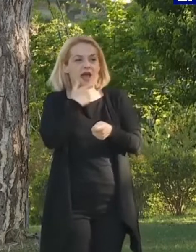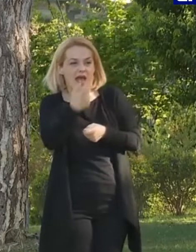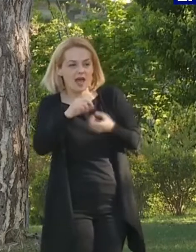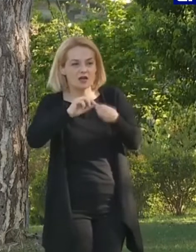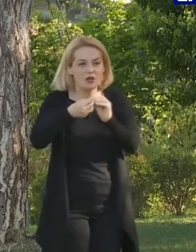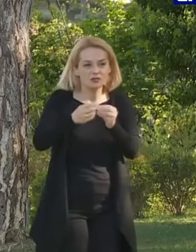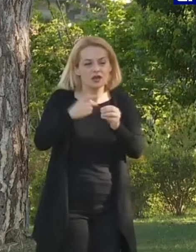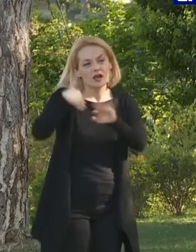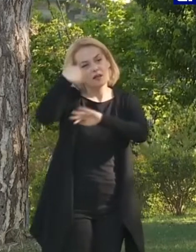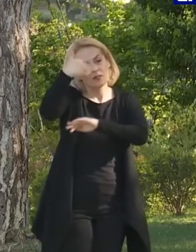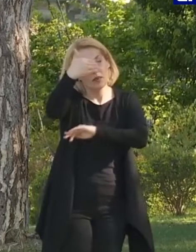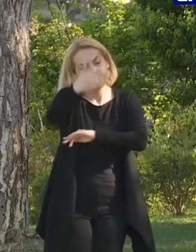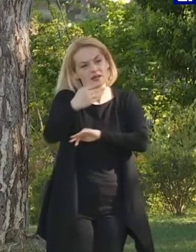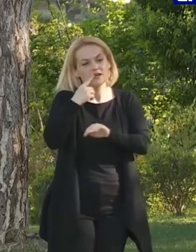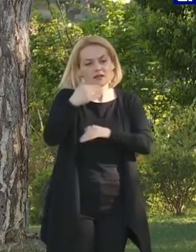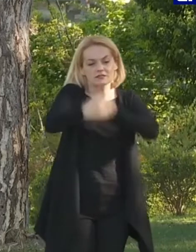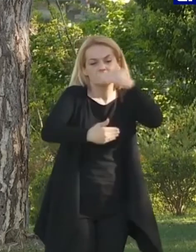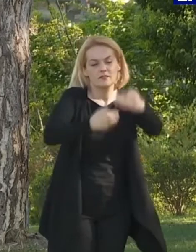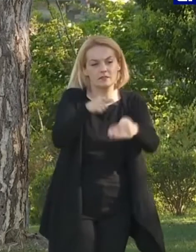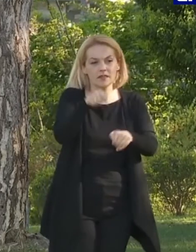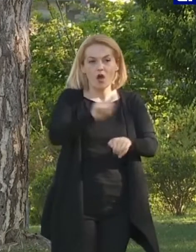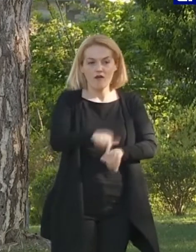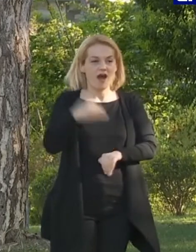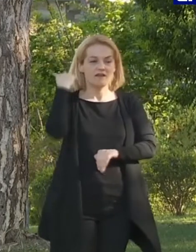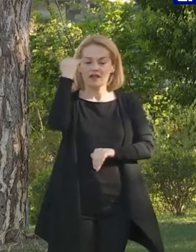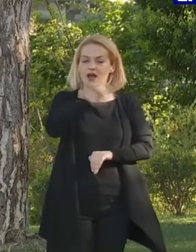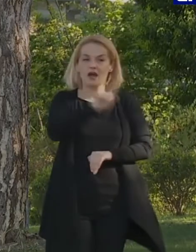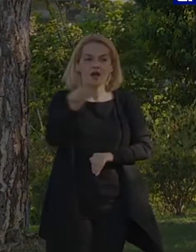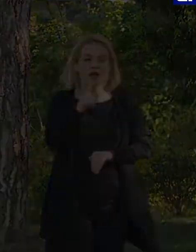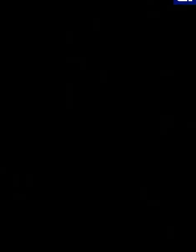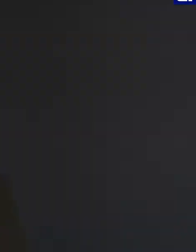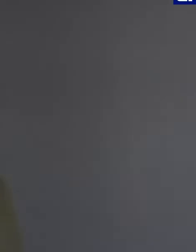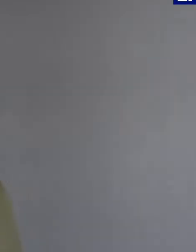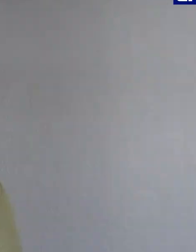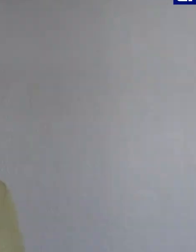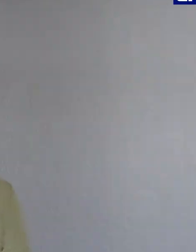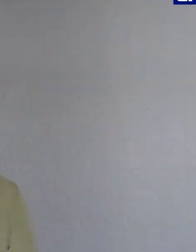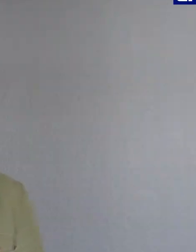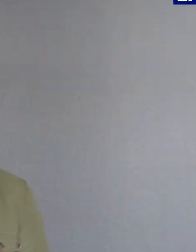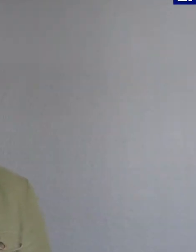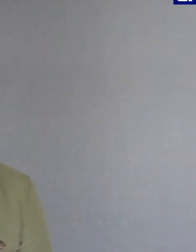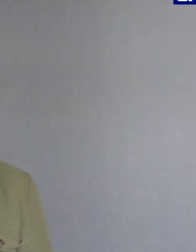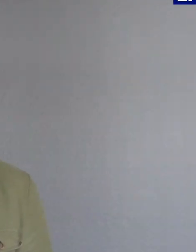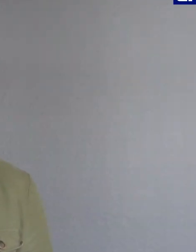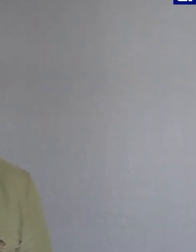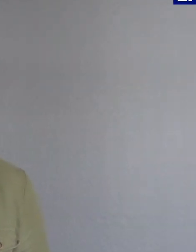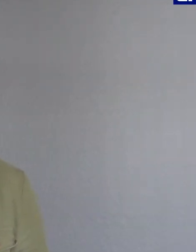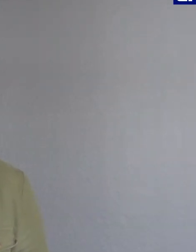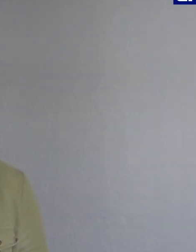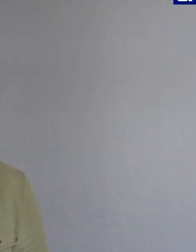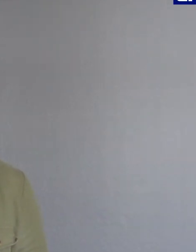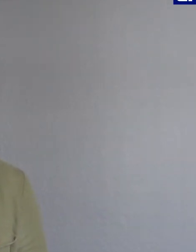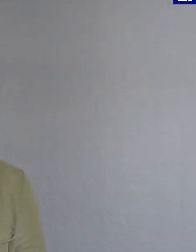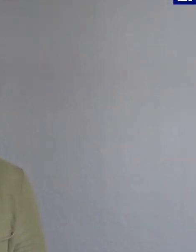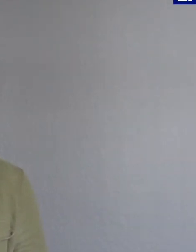економијата во понатамошните фази. Затоа ова влада не смее да биде оспорена. Лидерските средби навикнавме веќе со децении, може